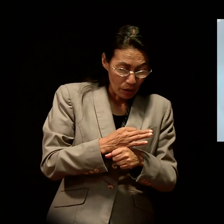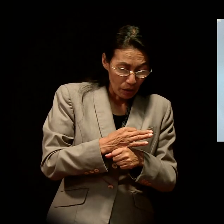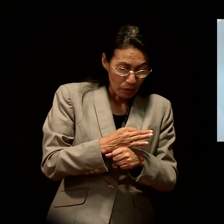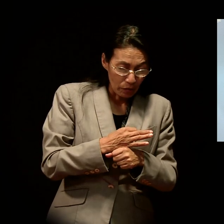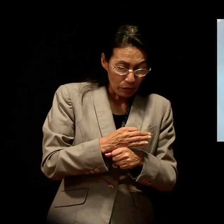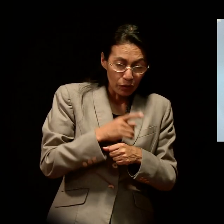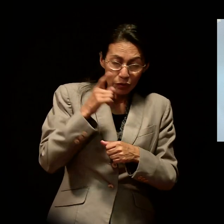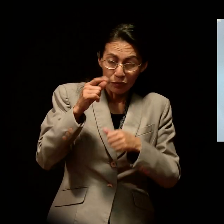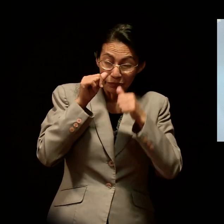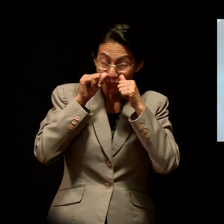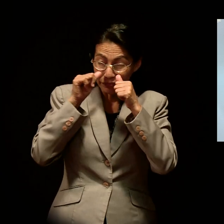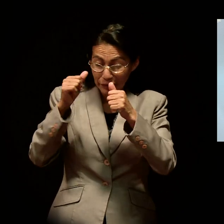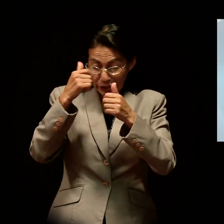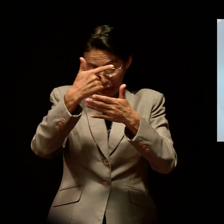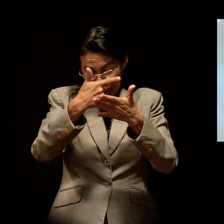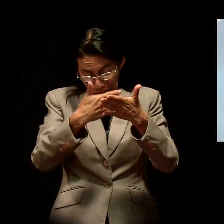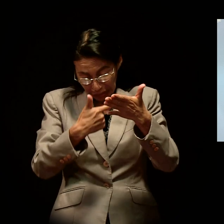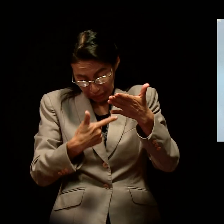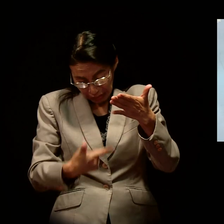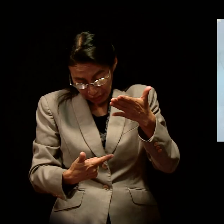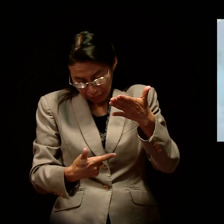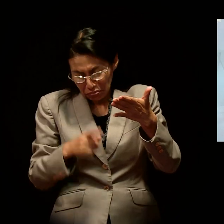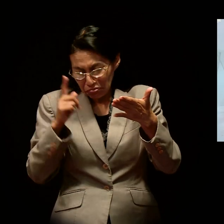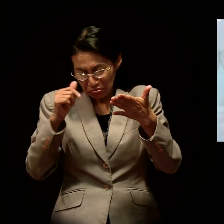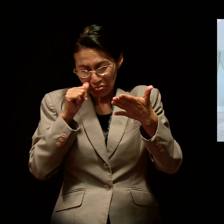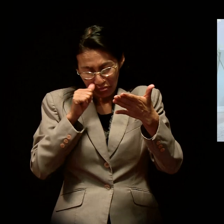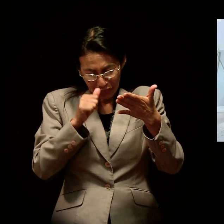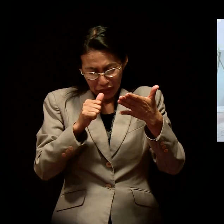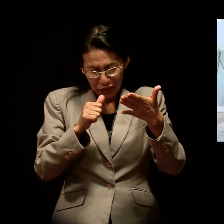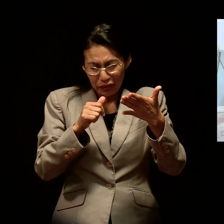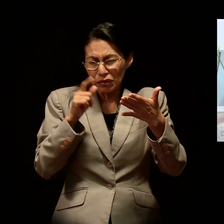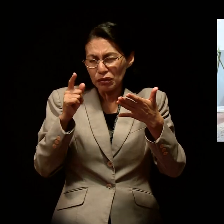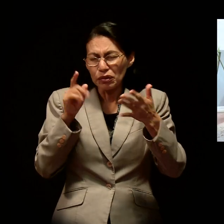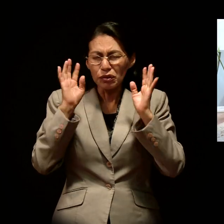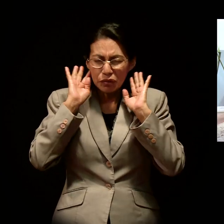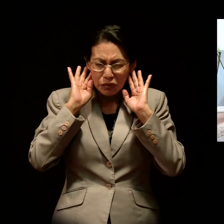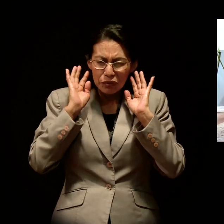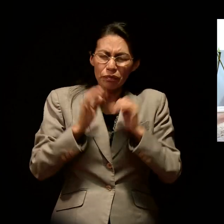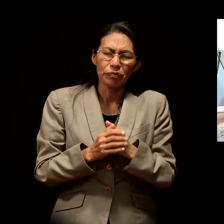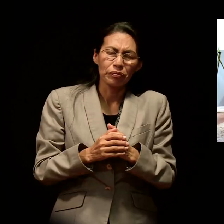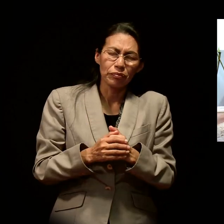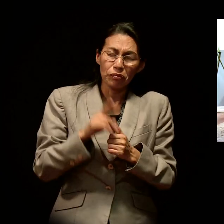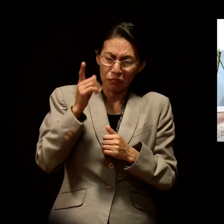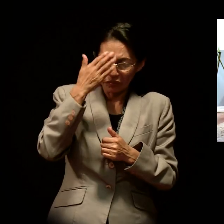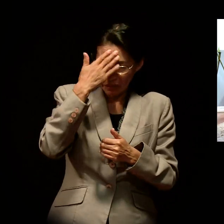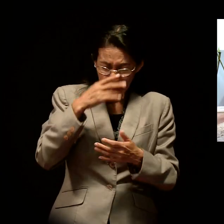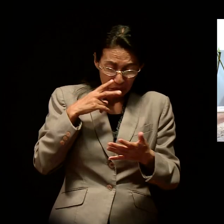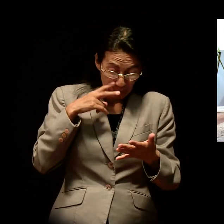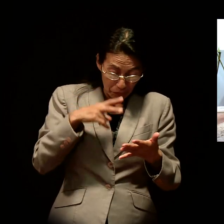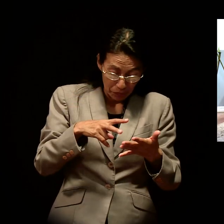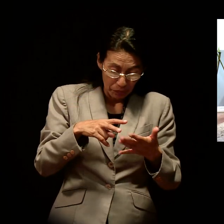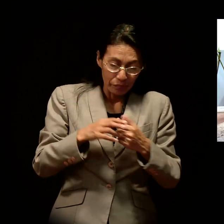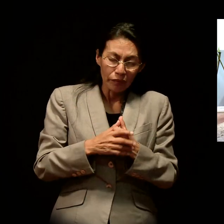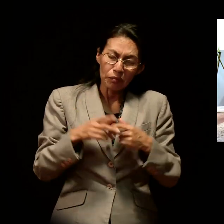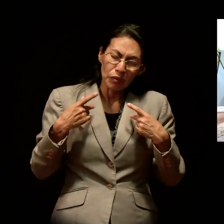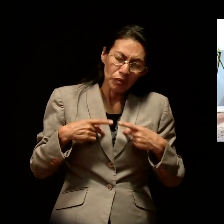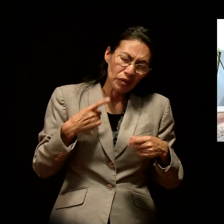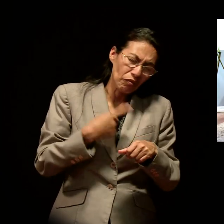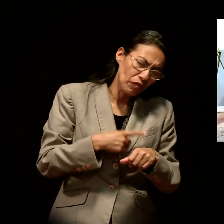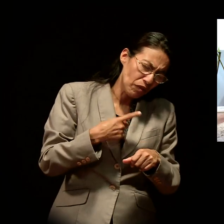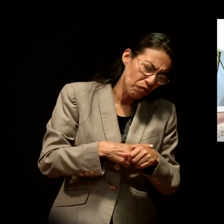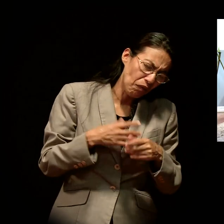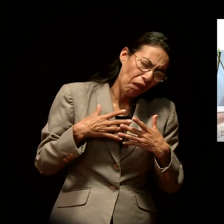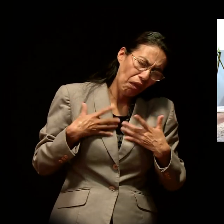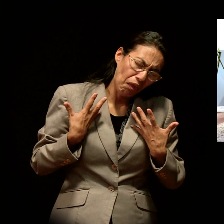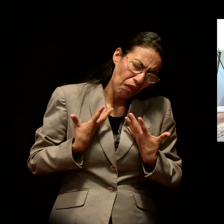en esta noche tú has escuchado y has tomado en cuenta este listado de peticiones